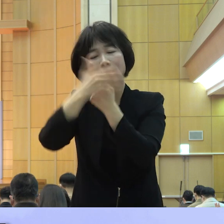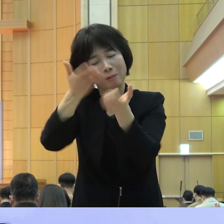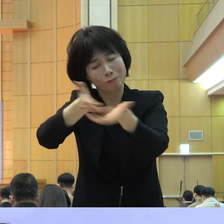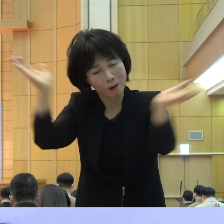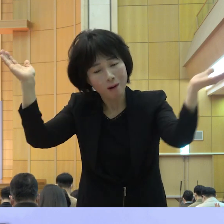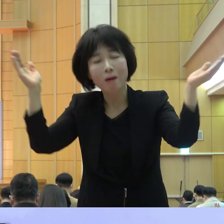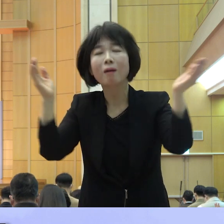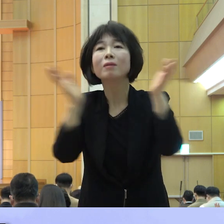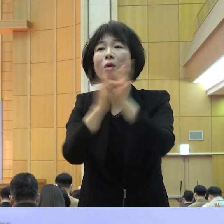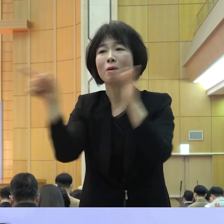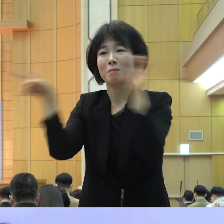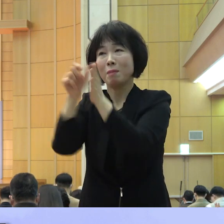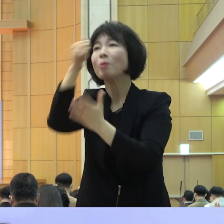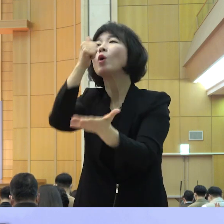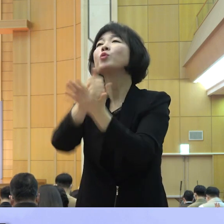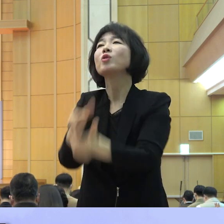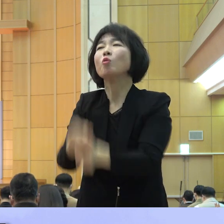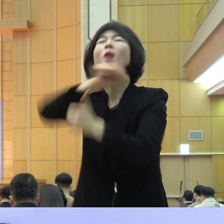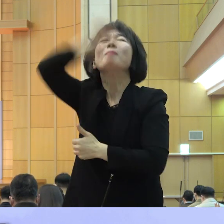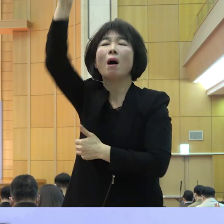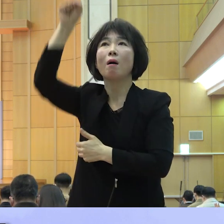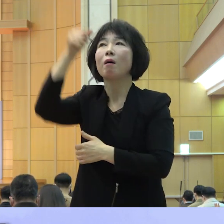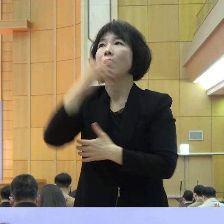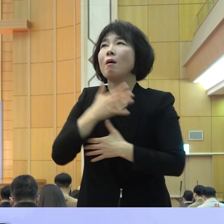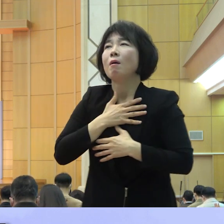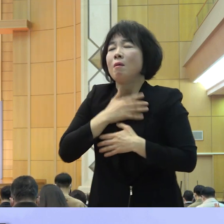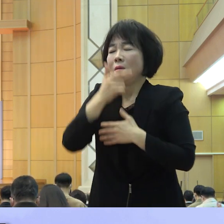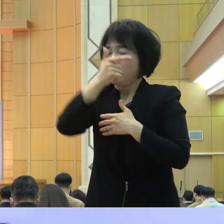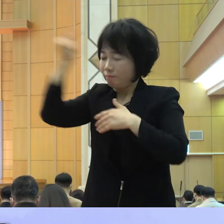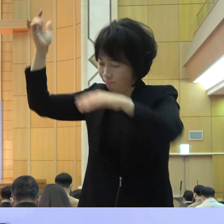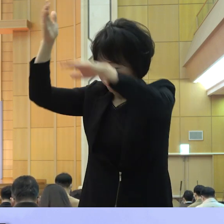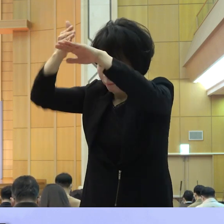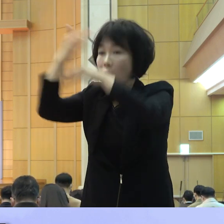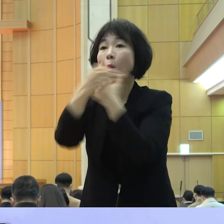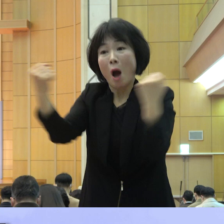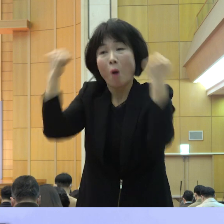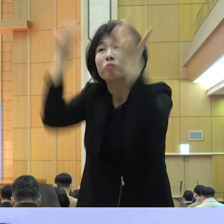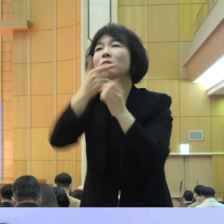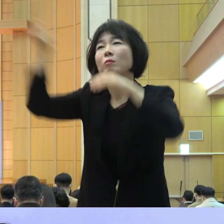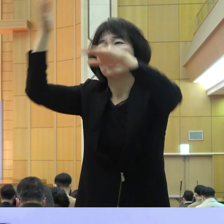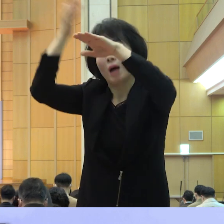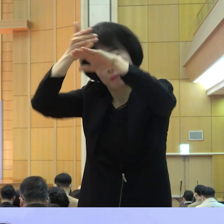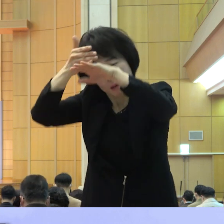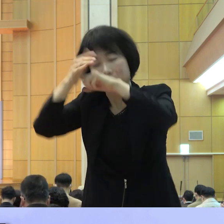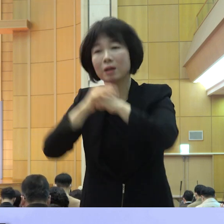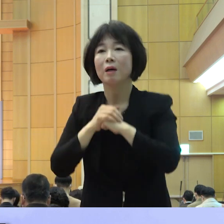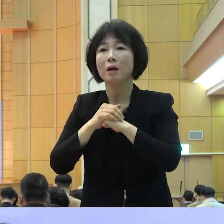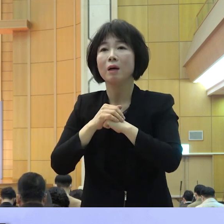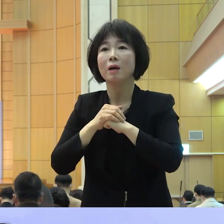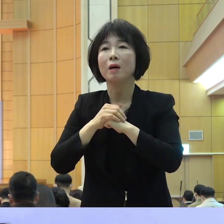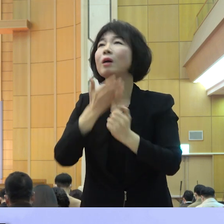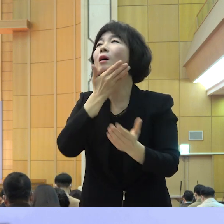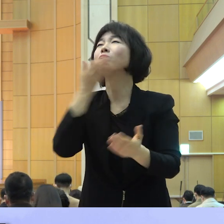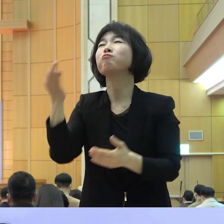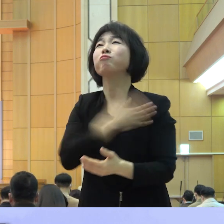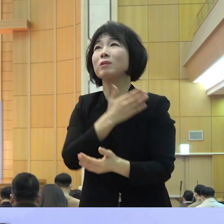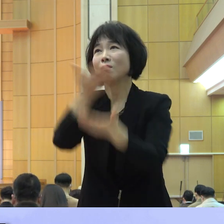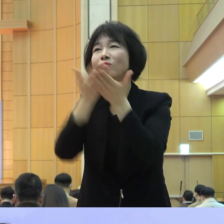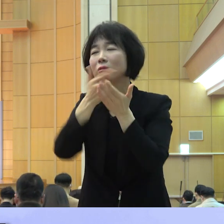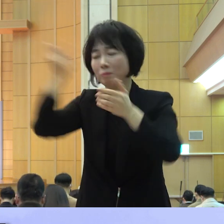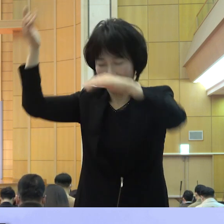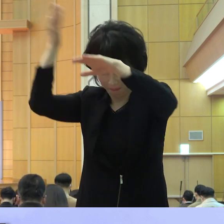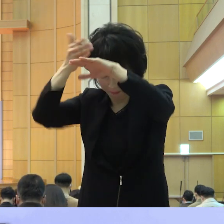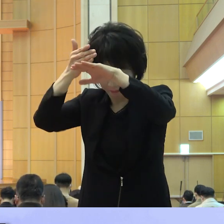누구든지 예수를 믿음으로 죄에서 구원받게 하셨으니 감사합니다. 건강하게 했으니 감사합니다. 부유하게 살 수 있도록 해주시니